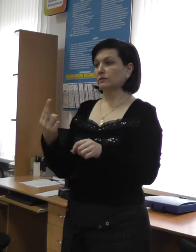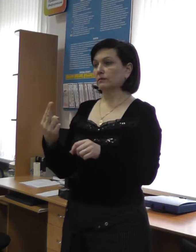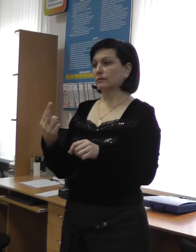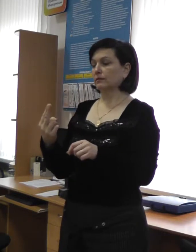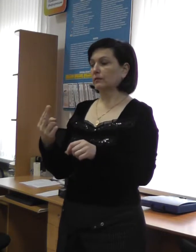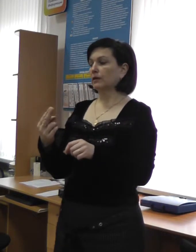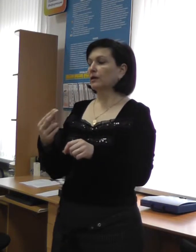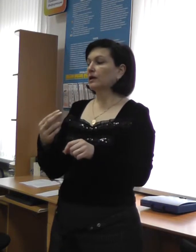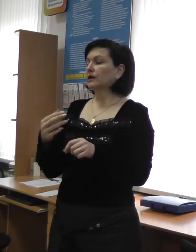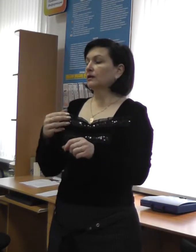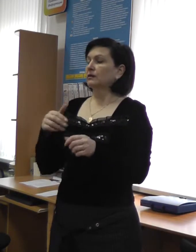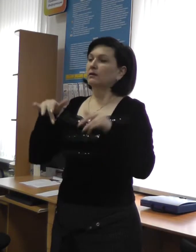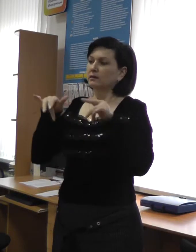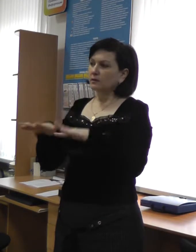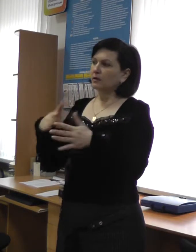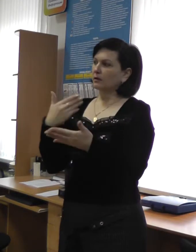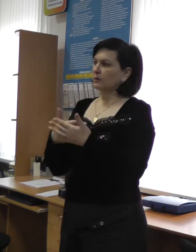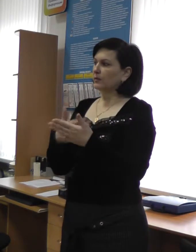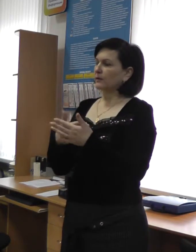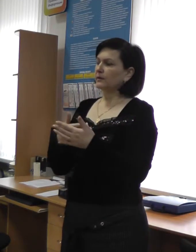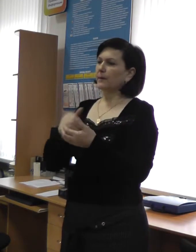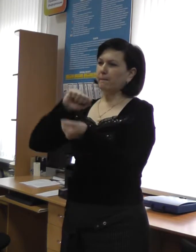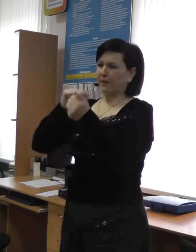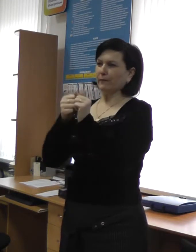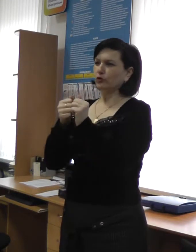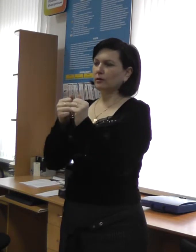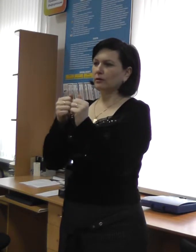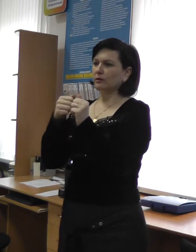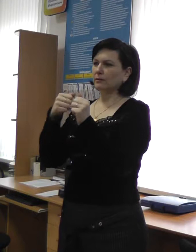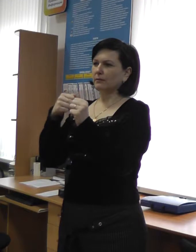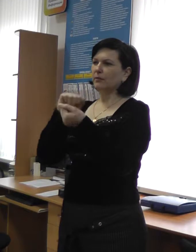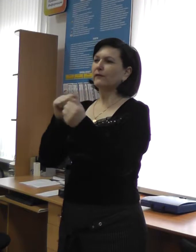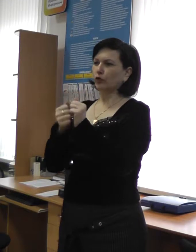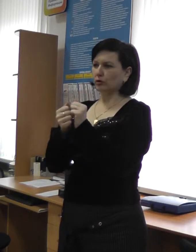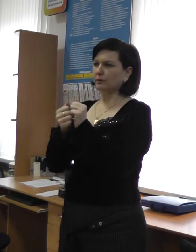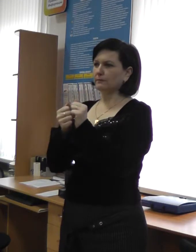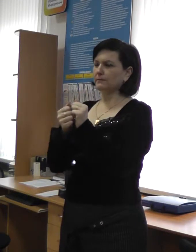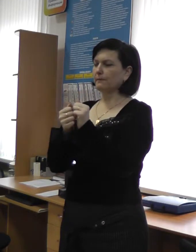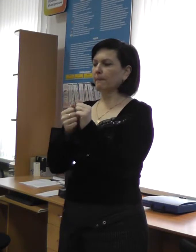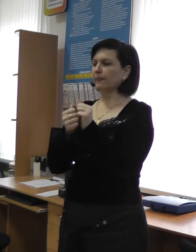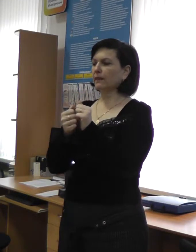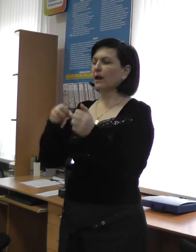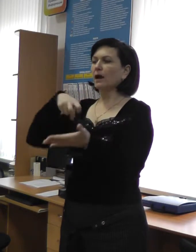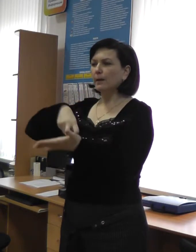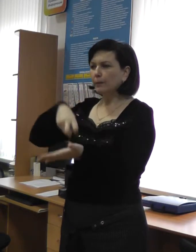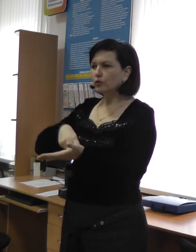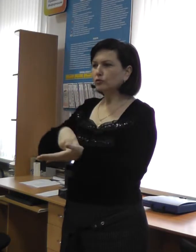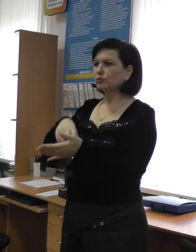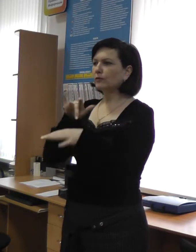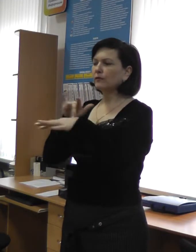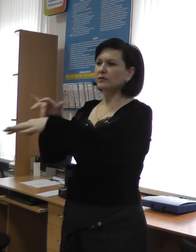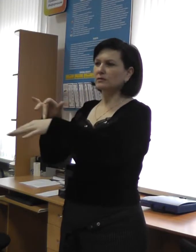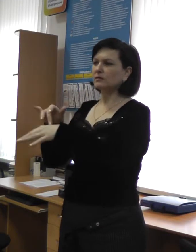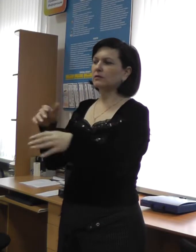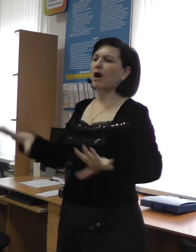поручено столь важные дела, как содержание на минеральных вод амнибусов, развозка почтовой корреспонденции и предоставление